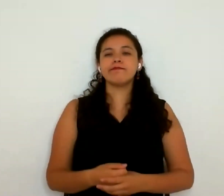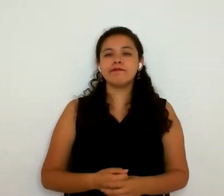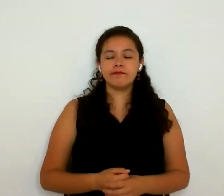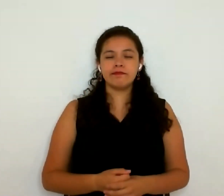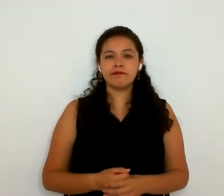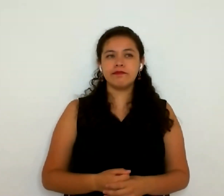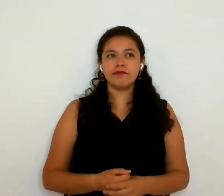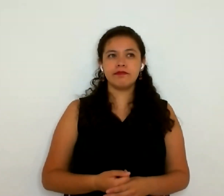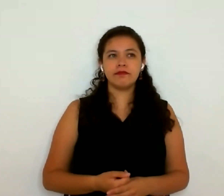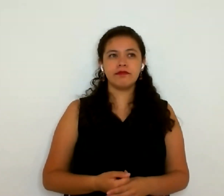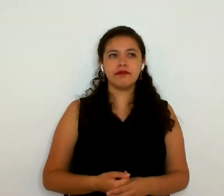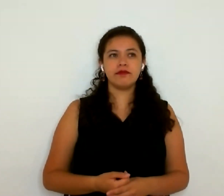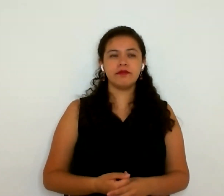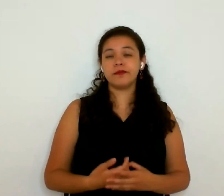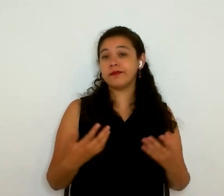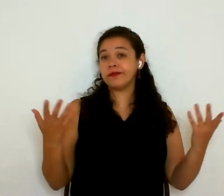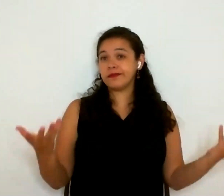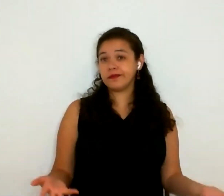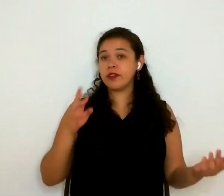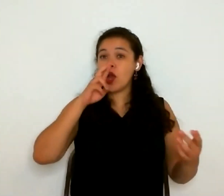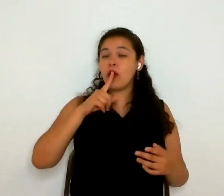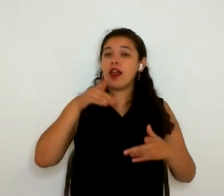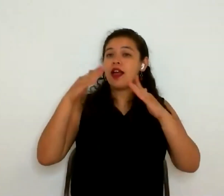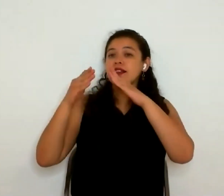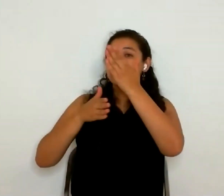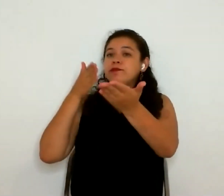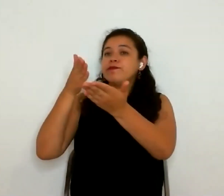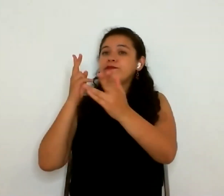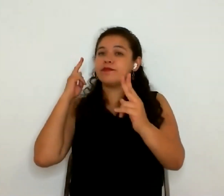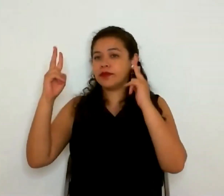no bueno lo ideal es hacer la visita domiciliaria pero